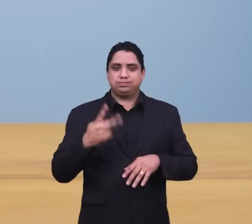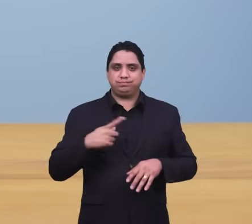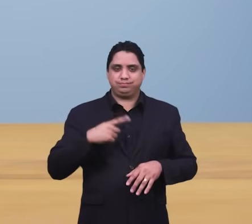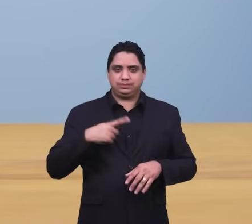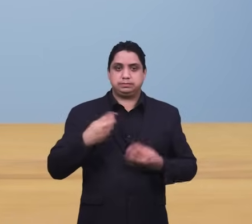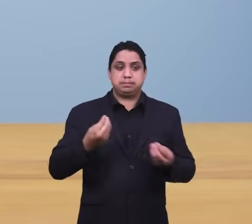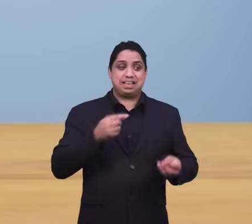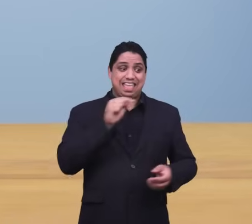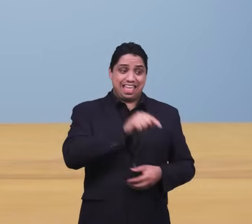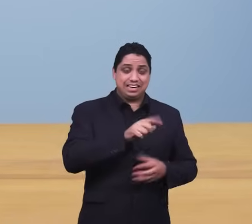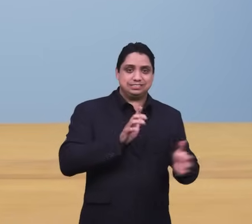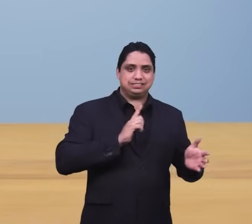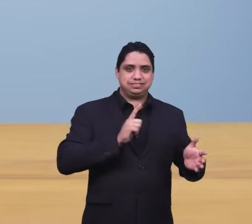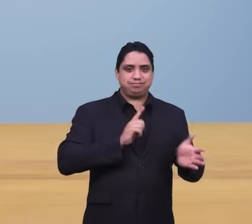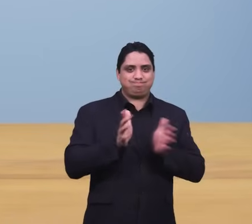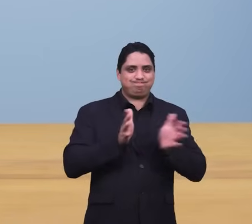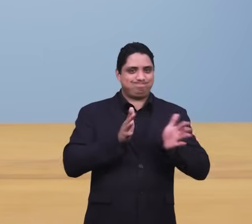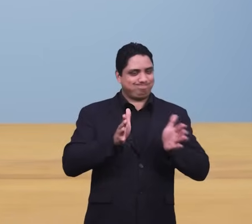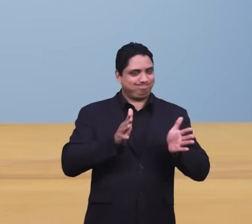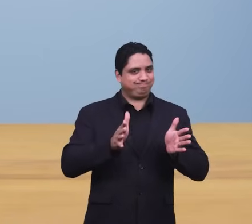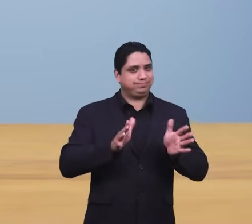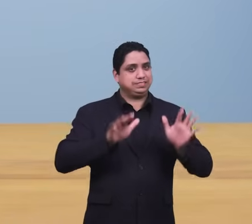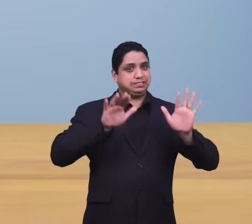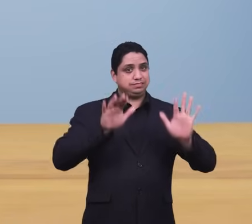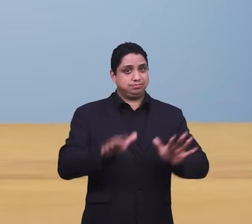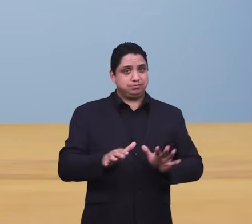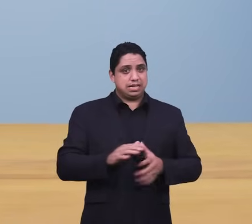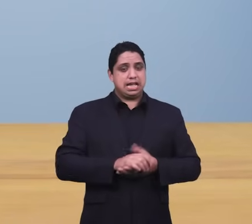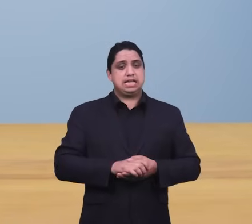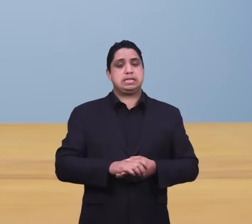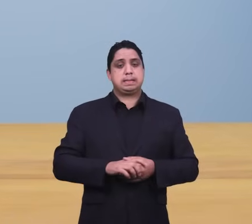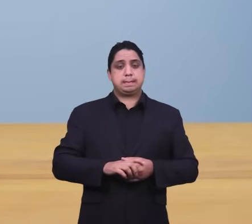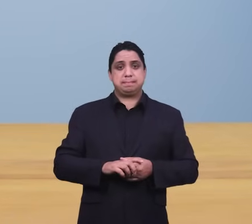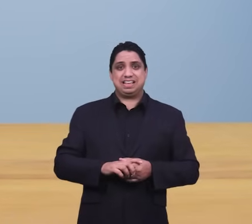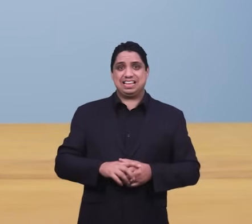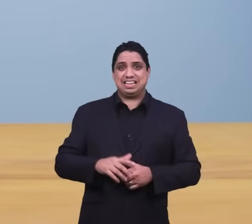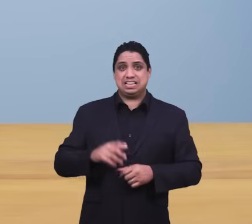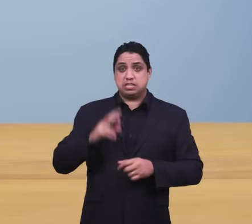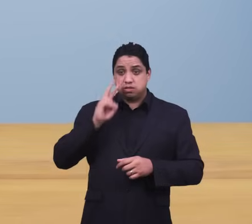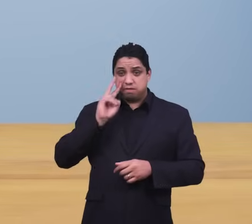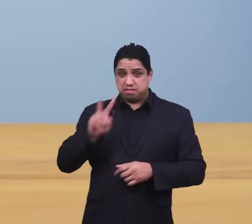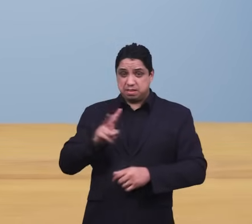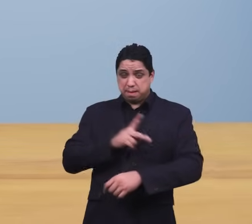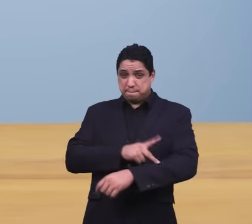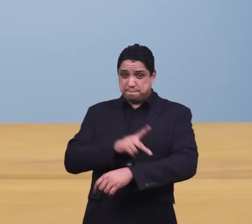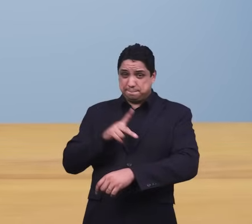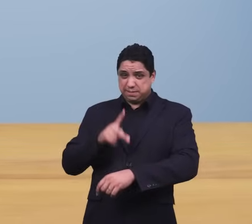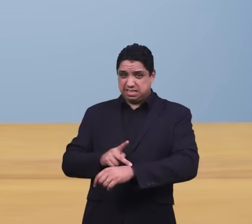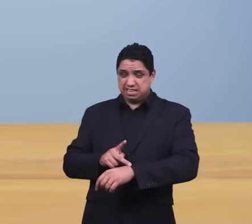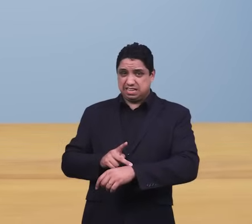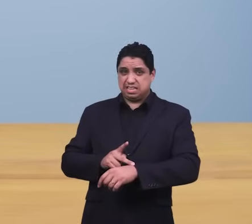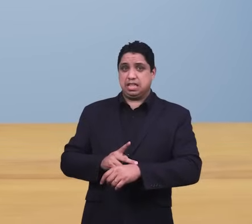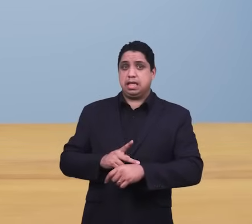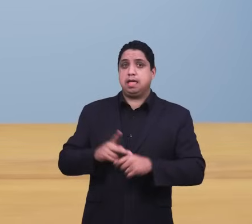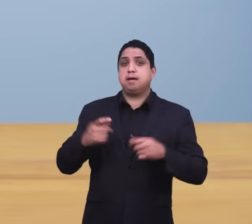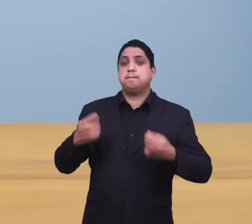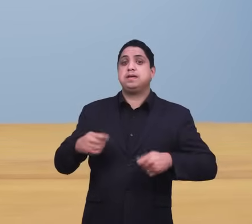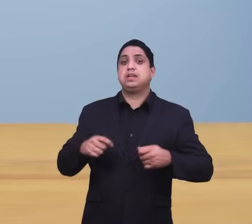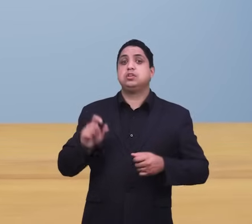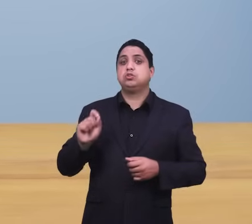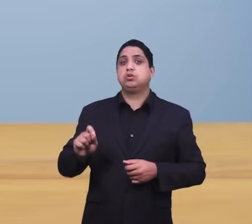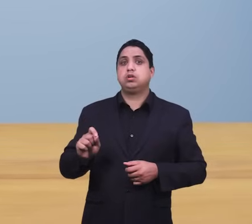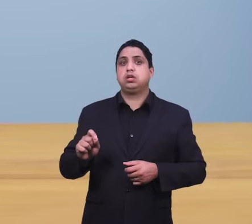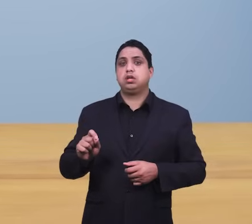àquele atendimento. Mas, do ponto de vista pedagógico, eu preciso para a escola de um